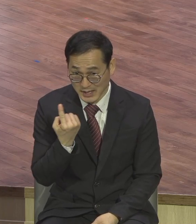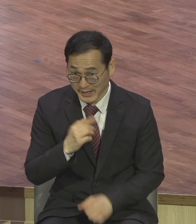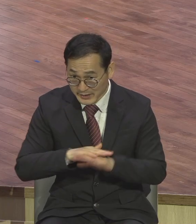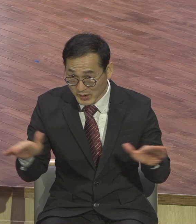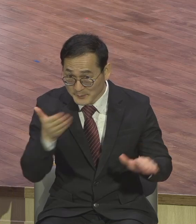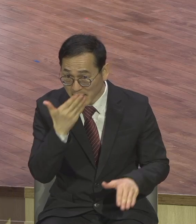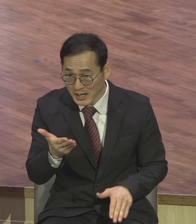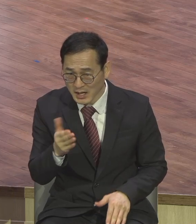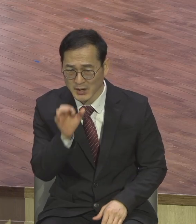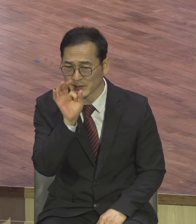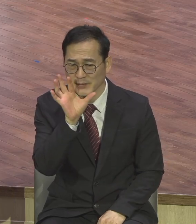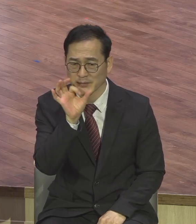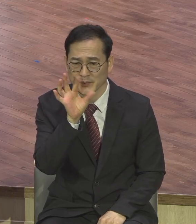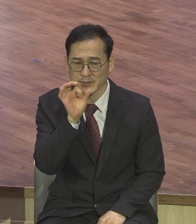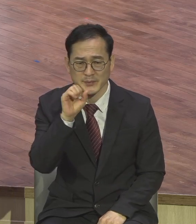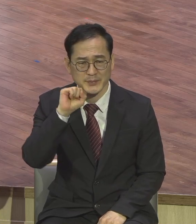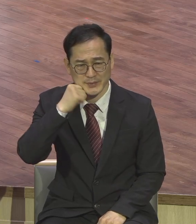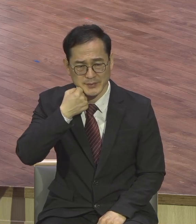뭐가 있어서 합니까?